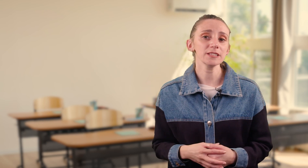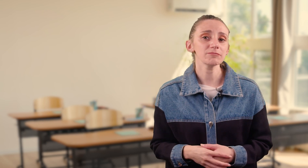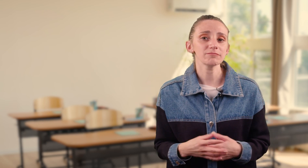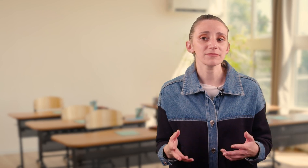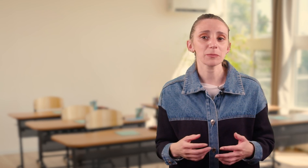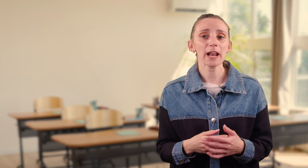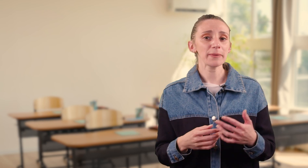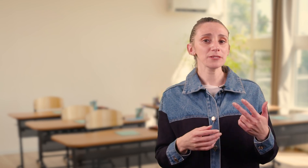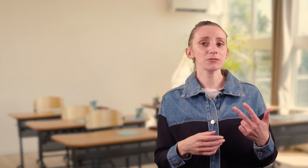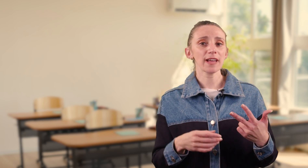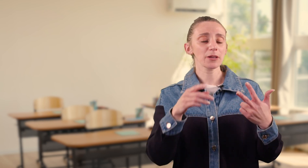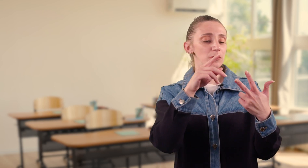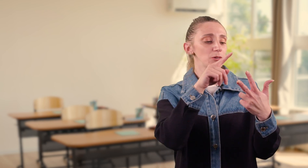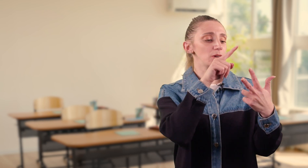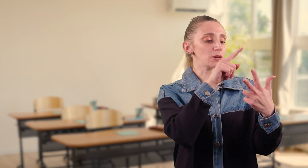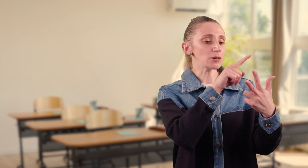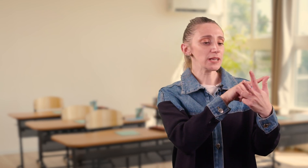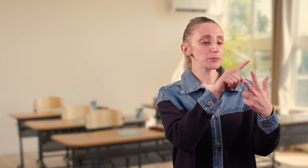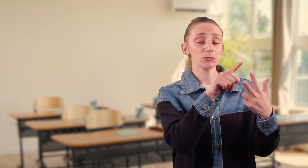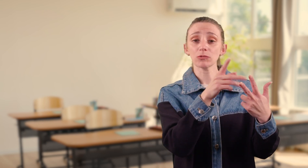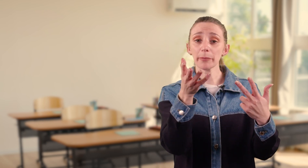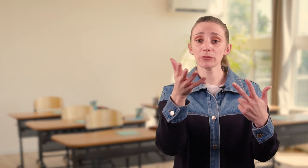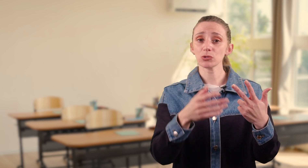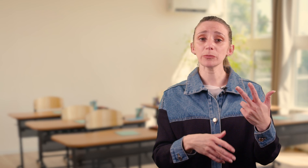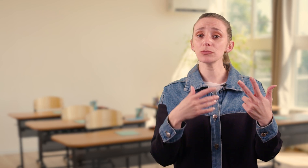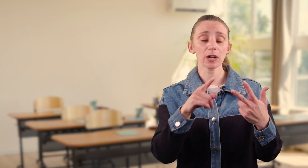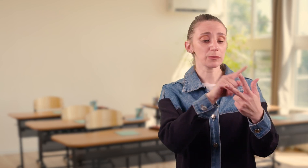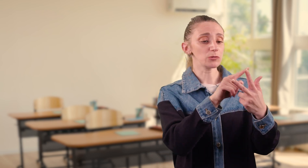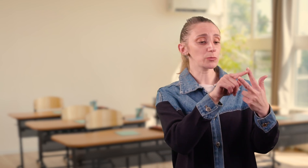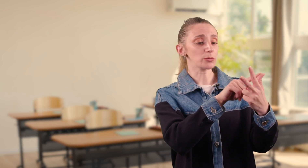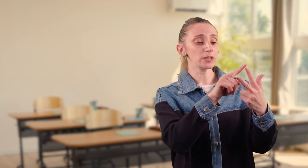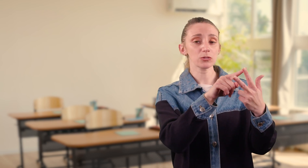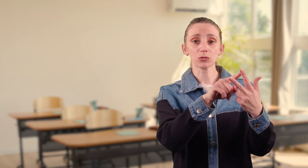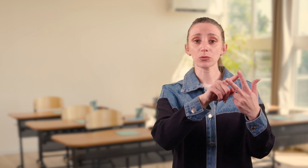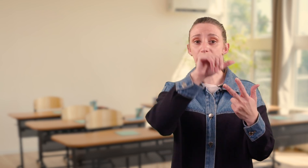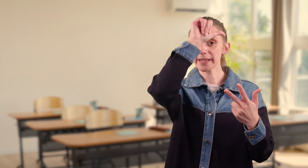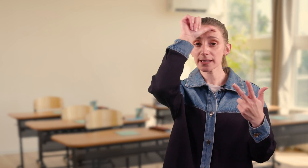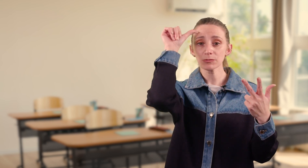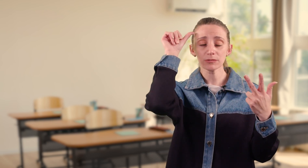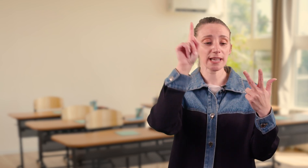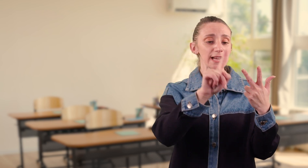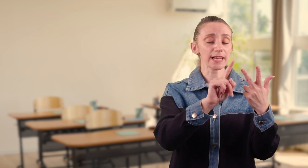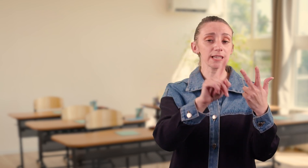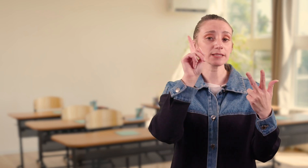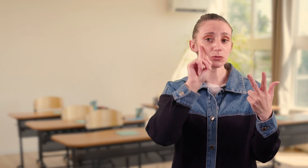Si c'est pas la peine de faire que après vous auriez pu, hein, les 2 premiers ce sont des garçons et la dernière c'est une